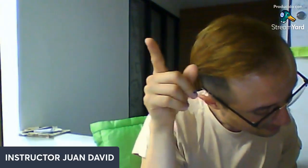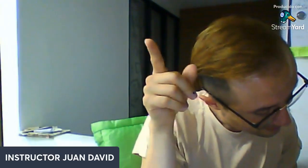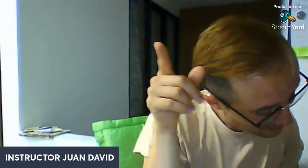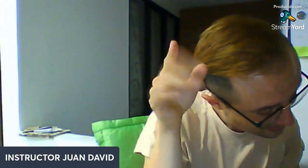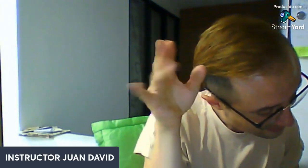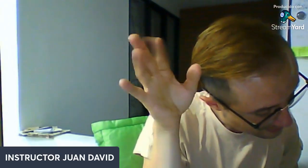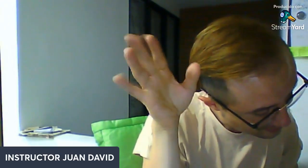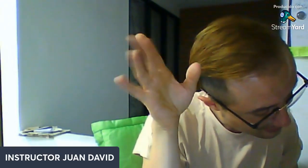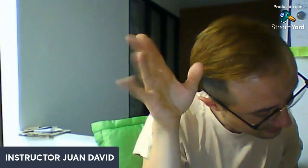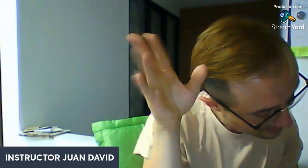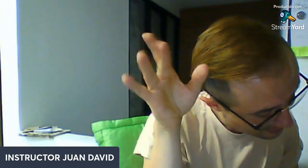Ajá.